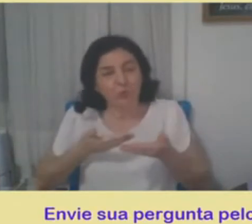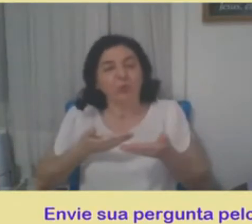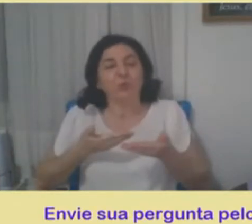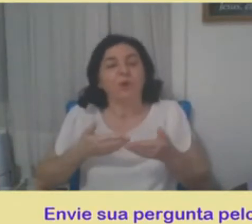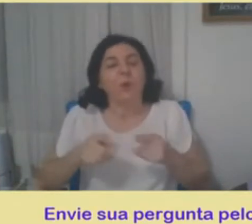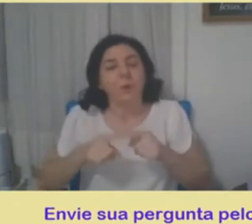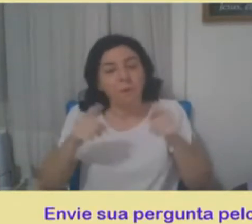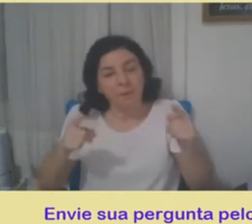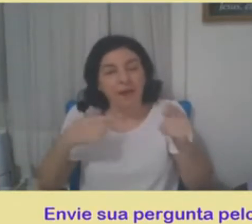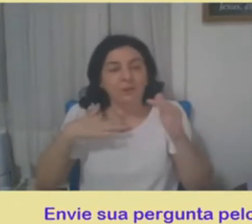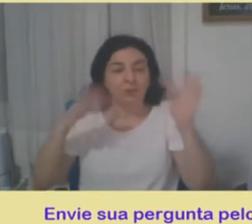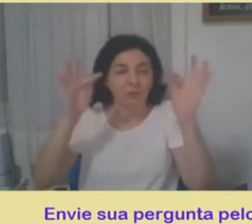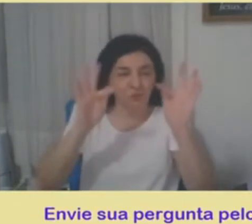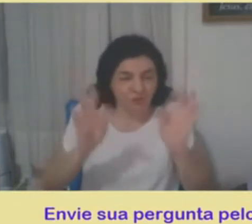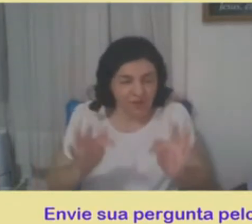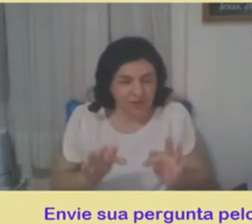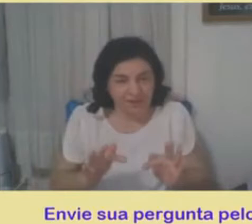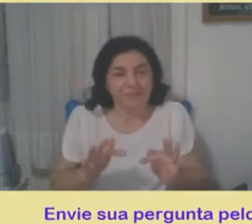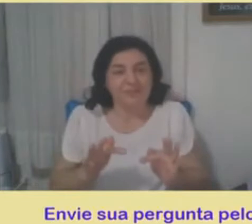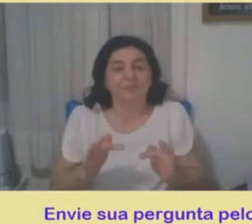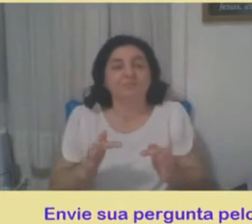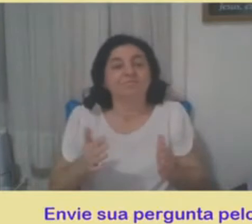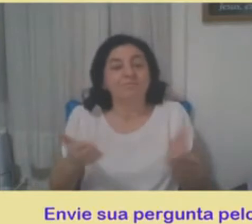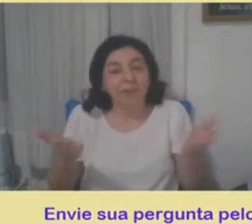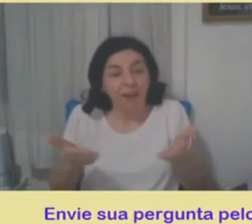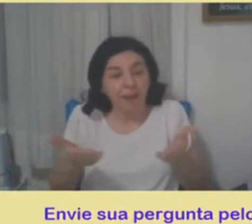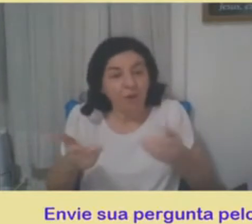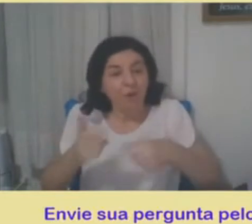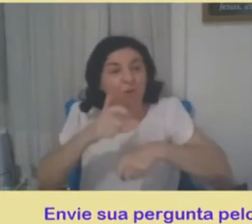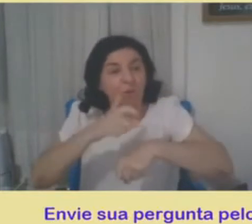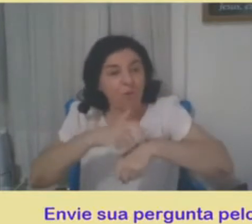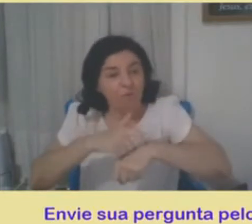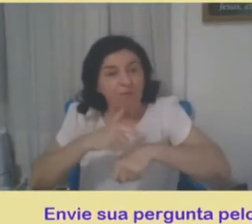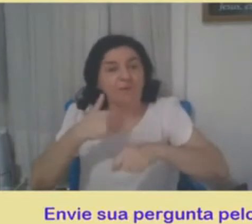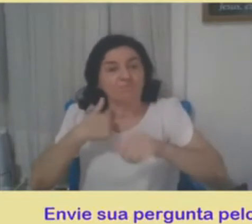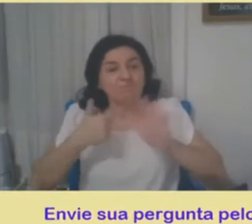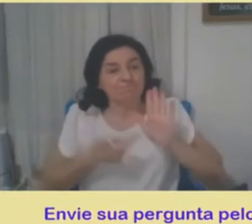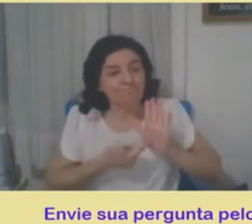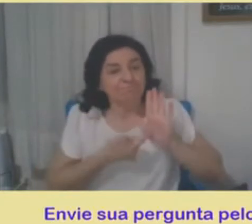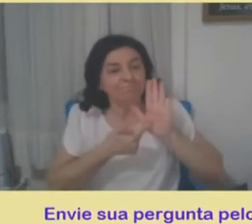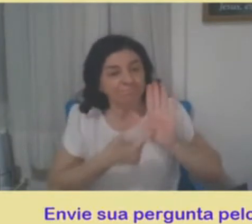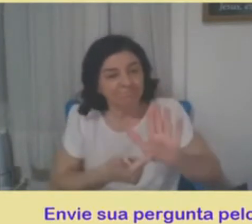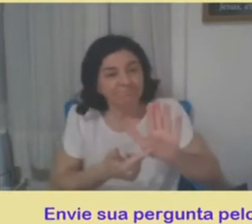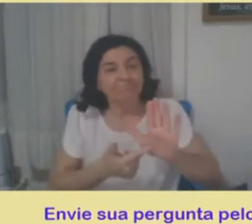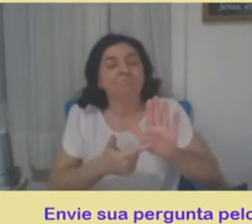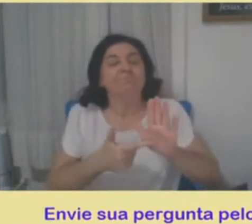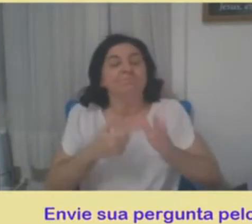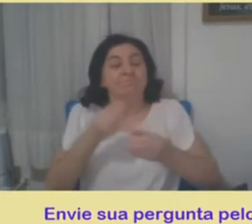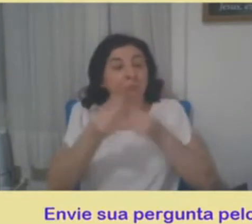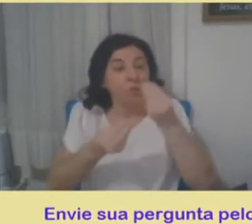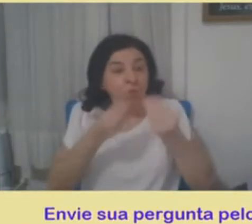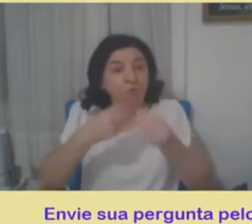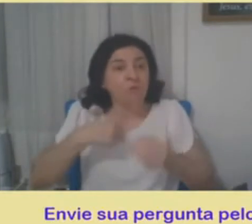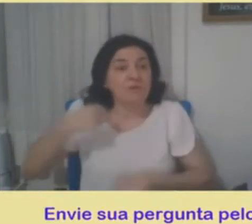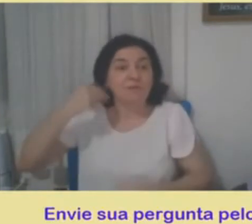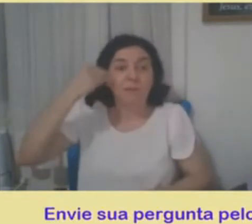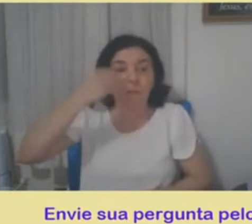Olá, boa noite, sejam todos bem-vindos. Estou muito feliz por estar aqui